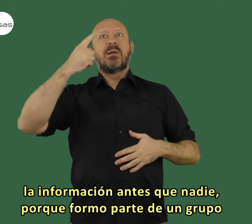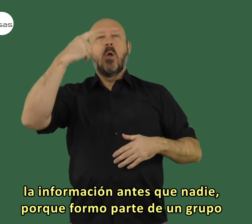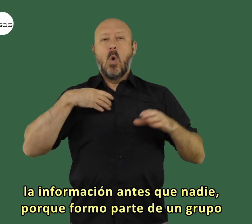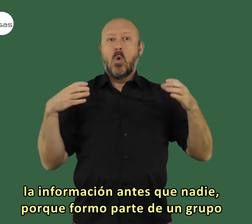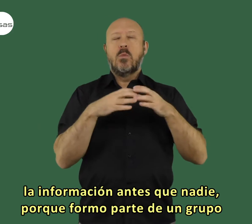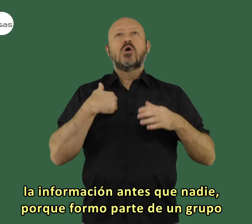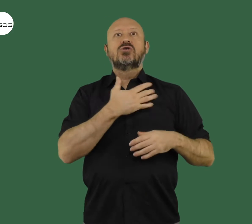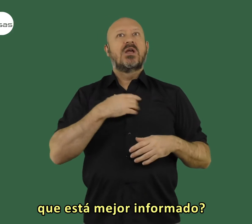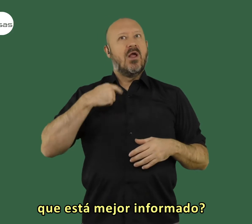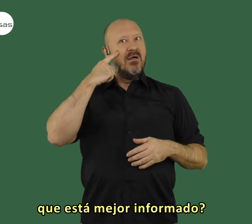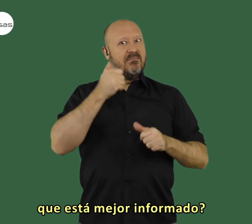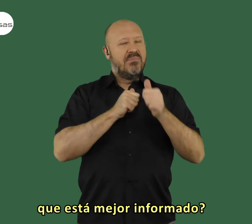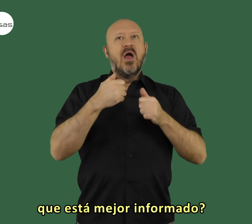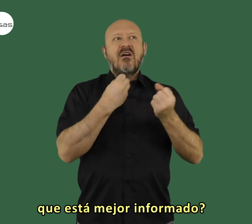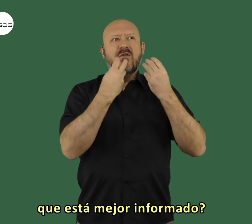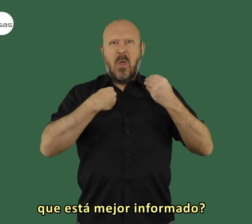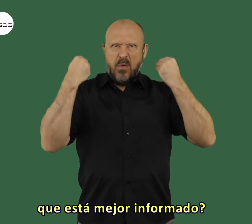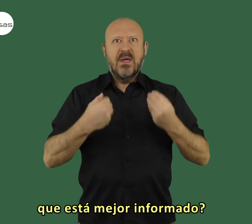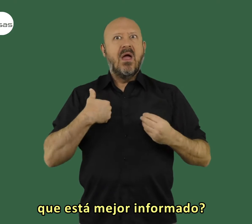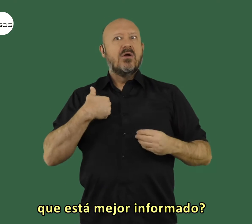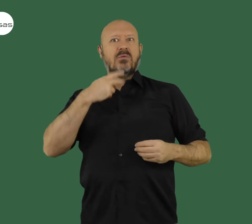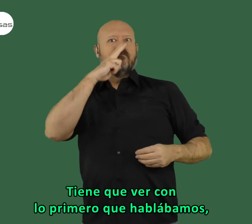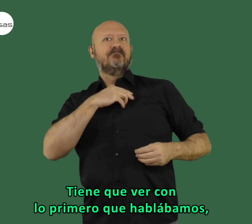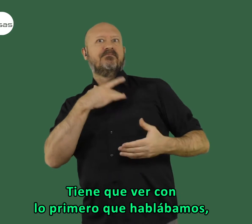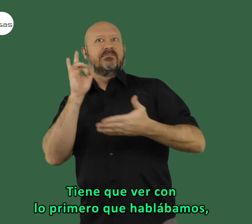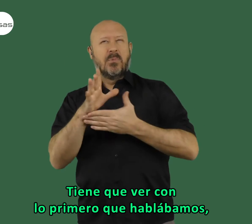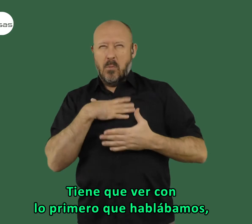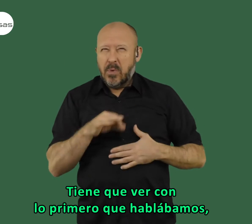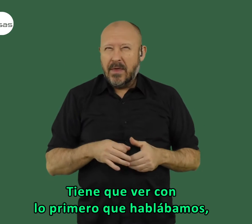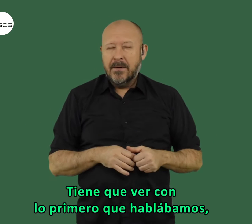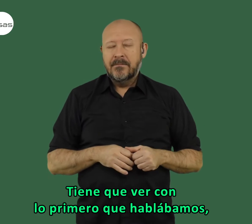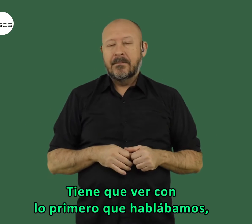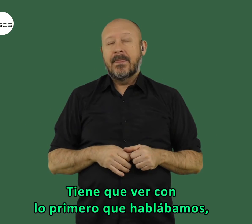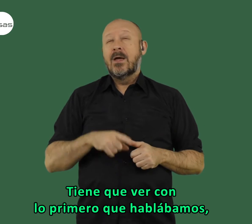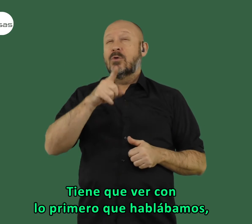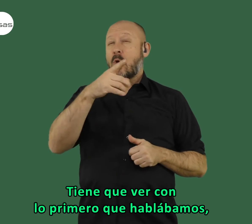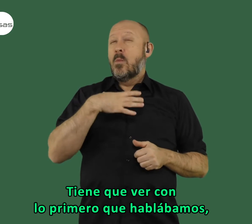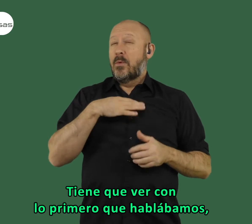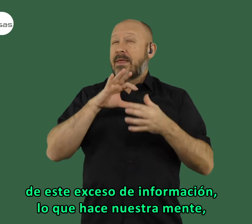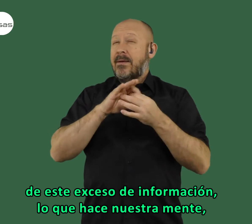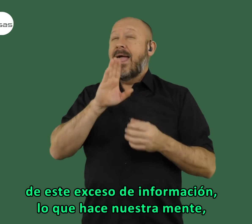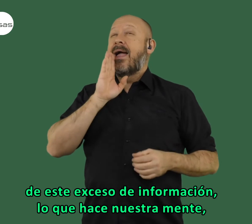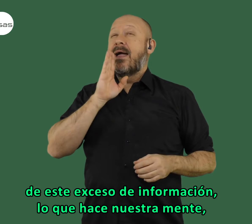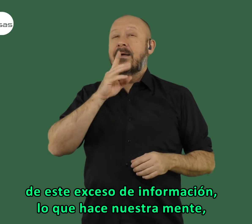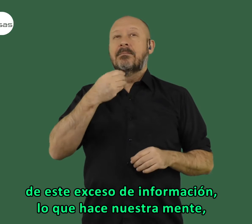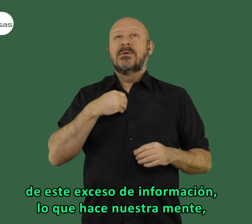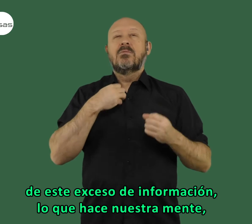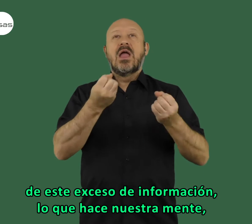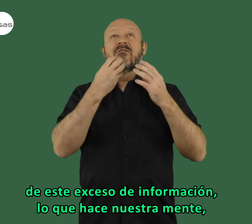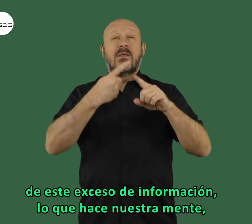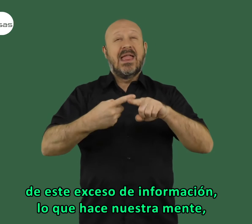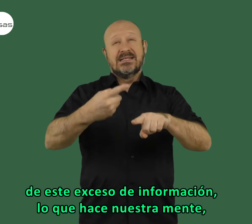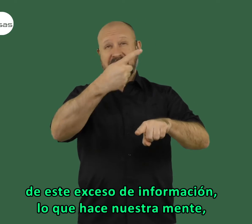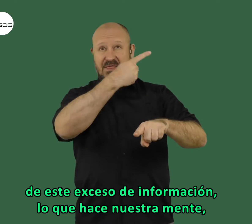nadie porque formo parte de un grupo que está mejor informado? Tiene que ver con lo primero que hablábamos de este